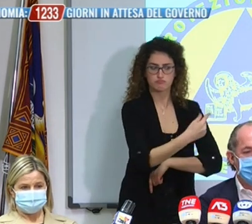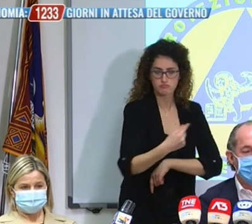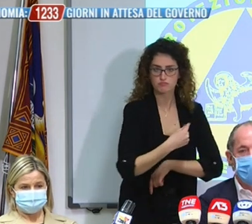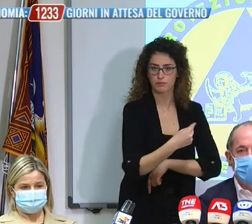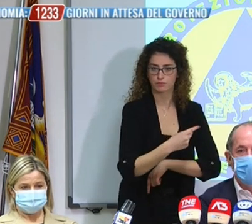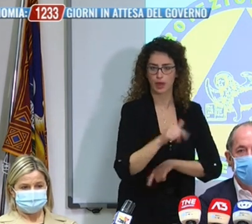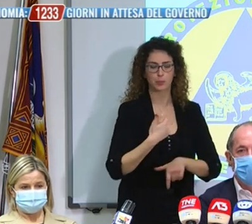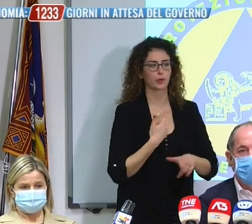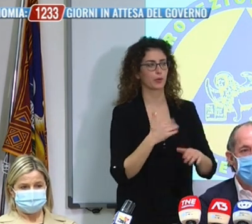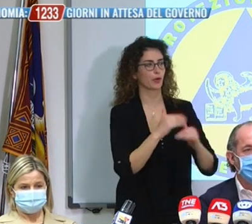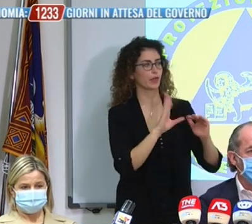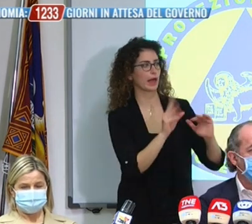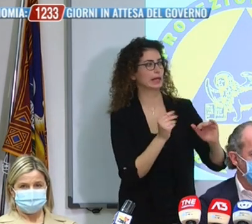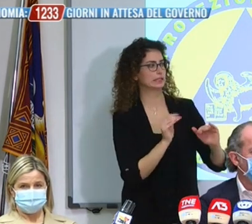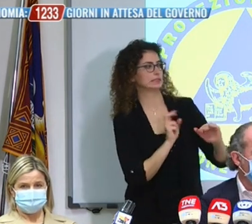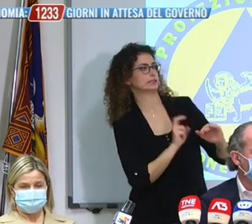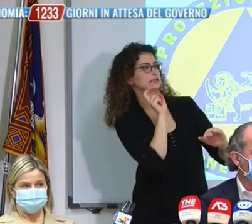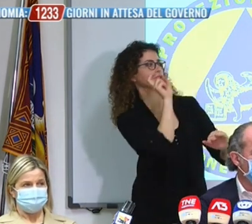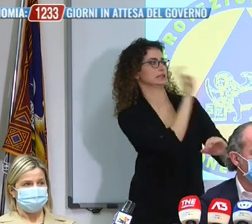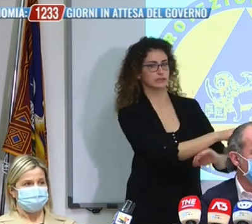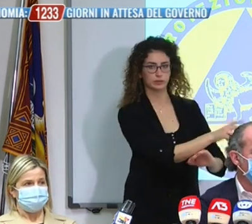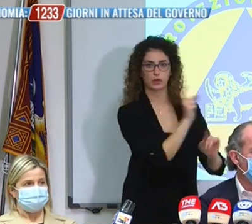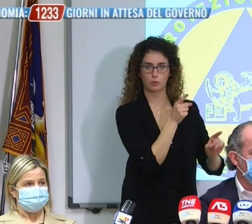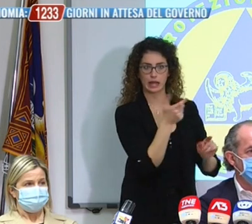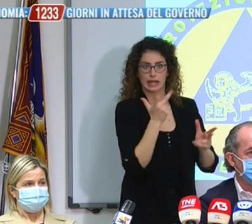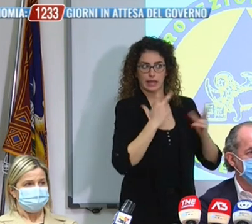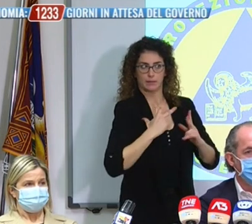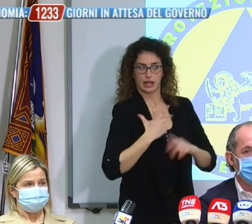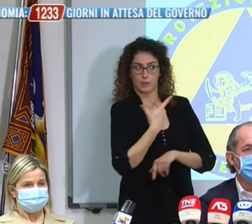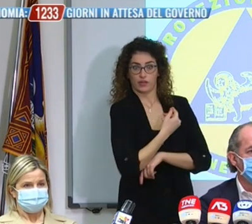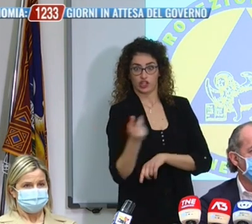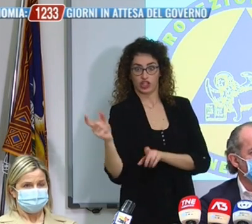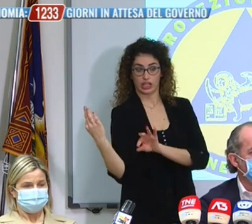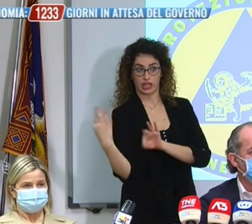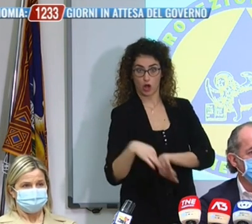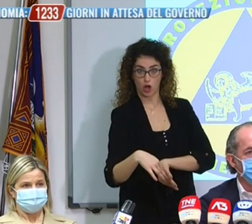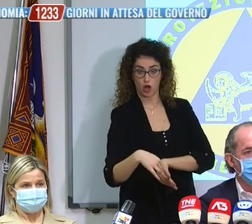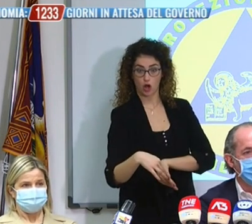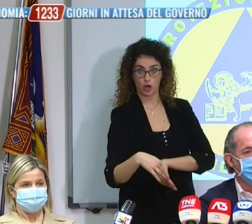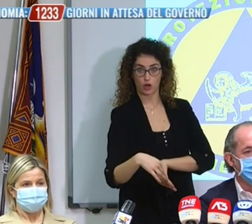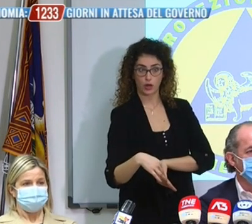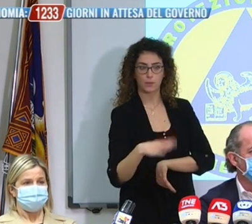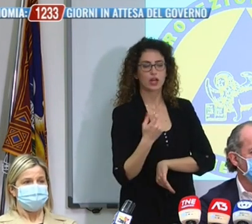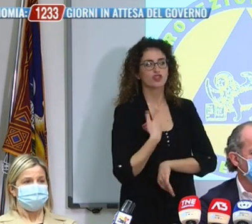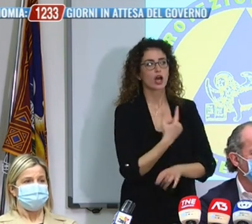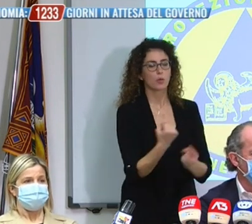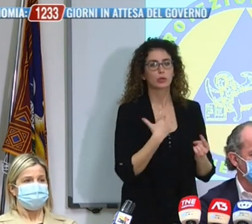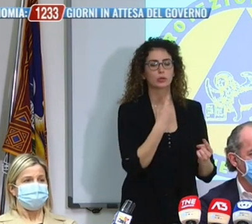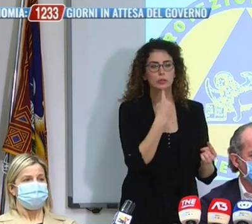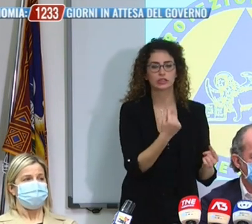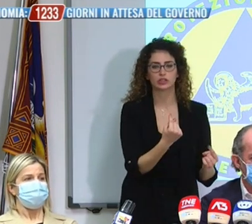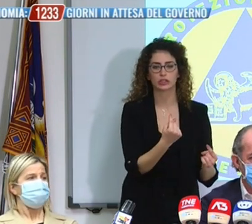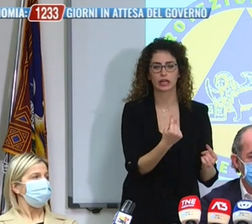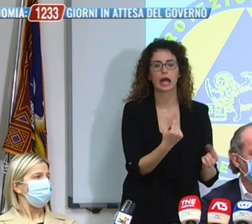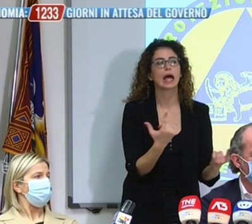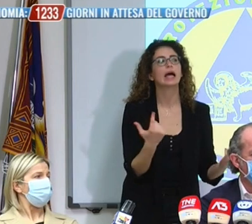oltre l'ostacolo e sperare che ti mandino vaccini e quindi fai la seconda dosi, ma giustamente qualcuno pone una questione anche giuridica: se